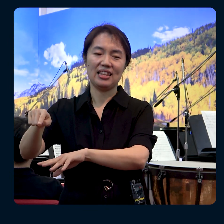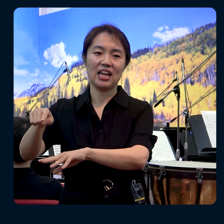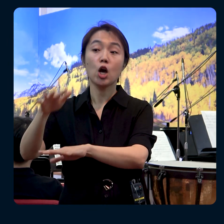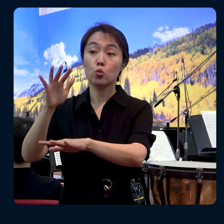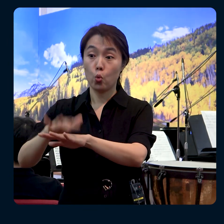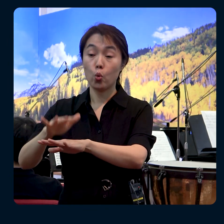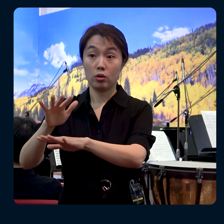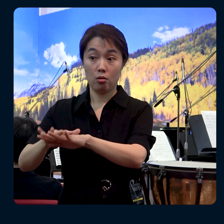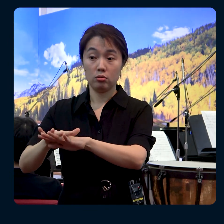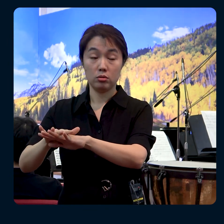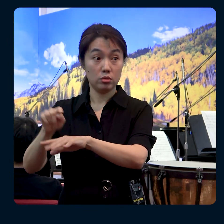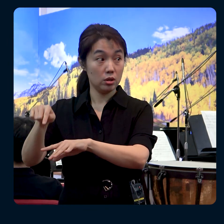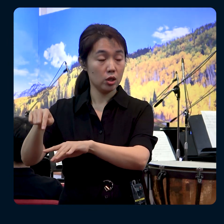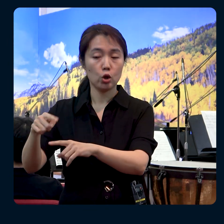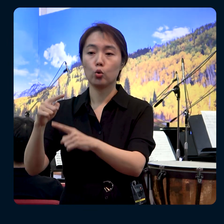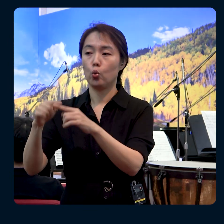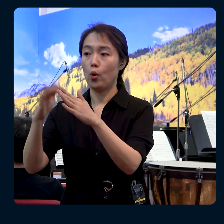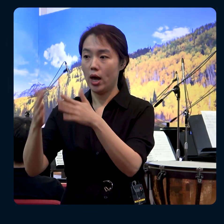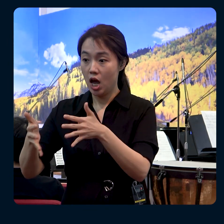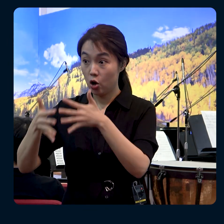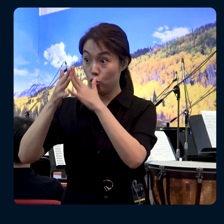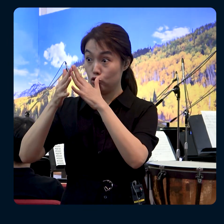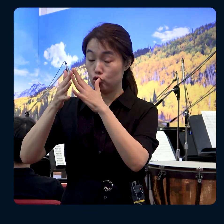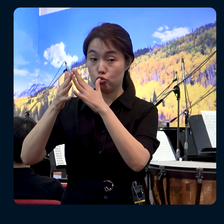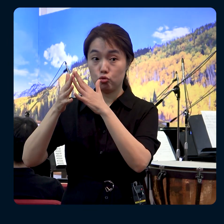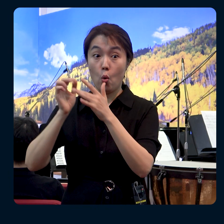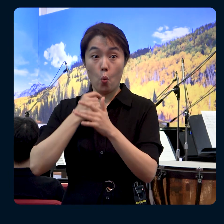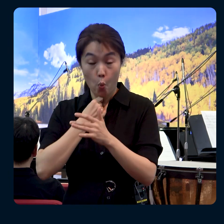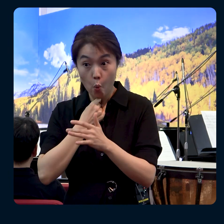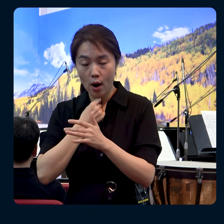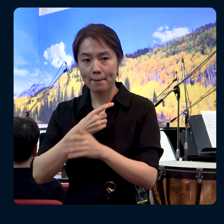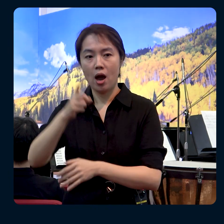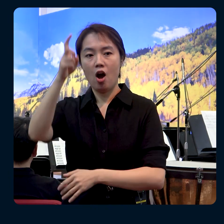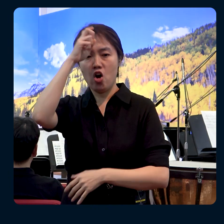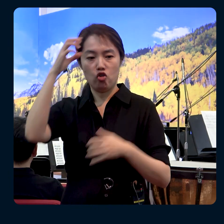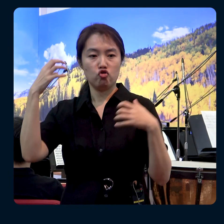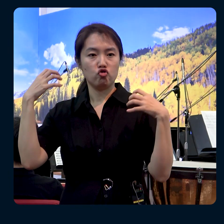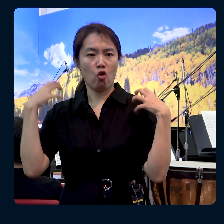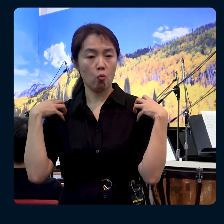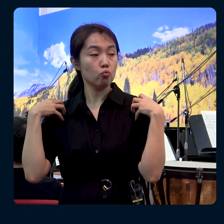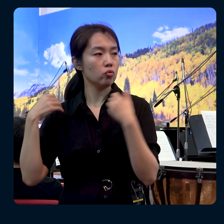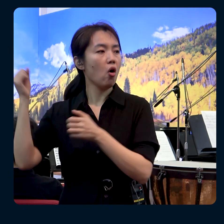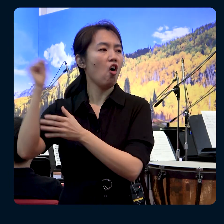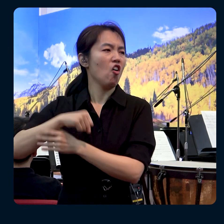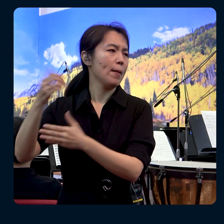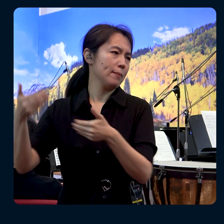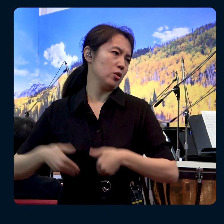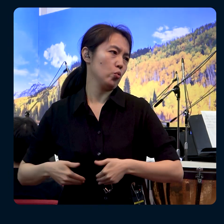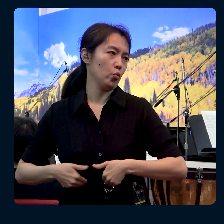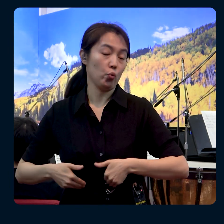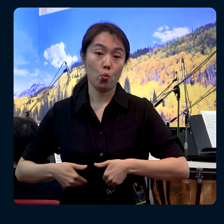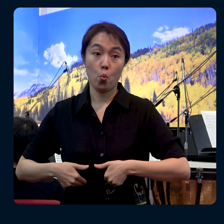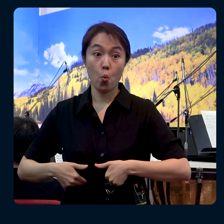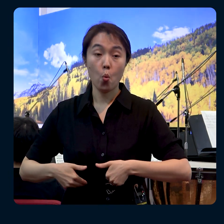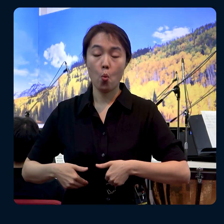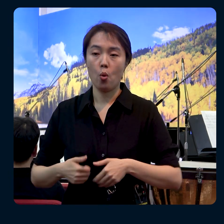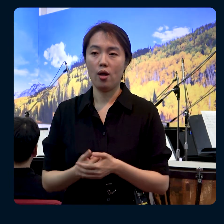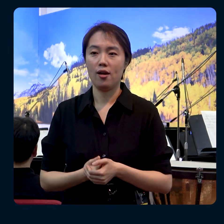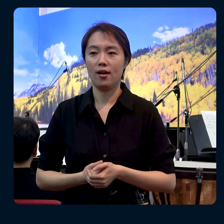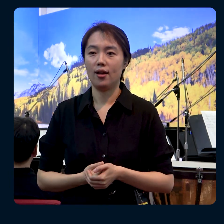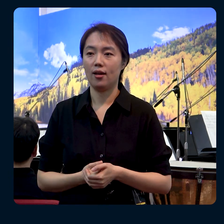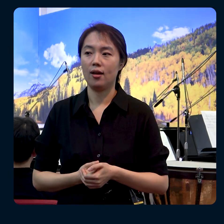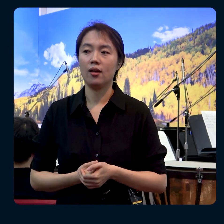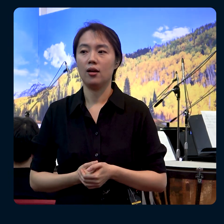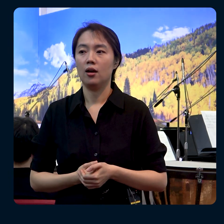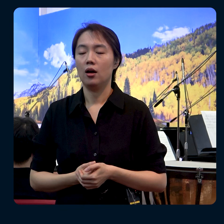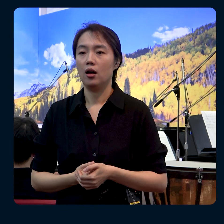보니까 농경지는요 교회를 지으려면 CUP라고 하는 Conditional Use Permit이라고 하는 조건부 사용